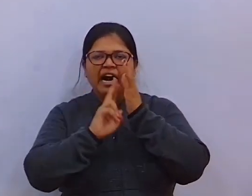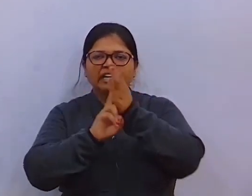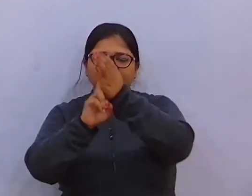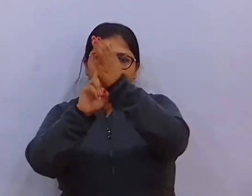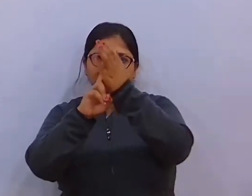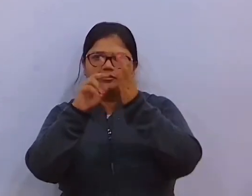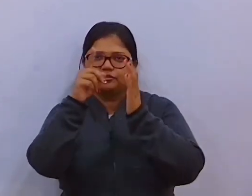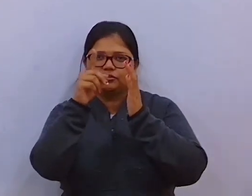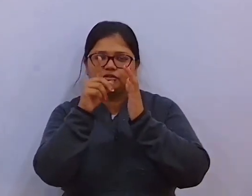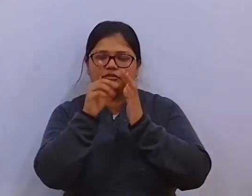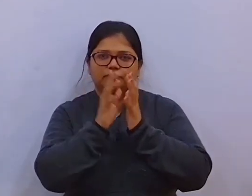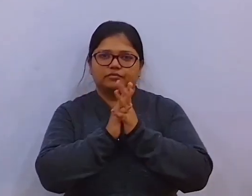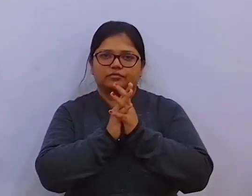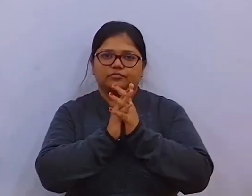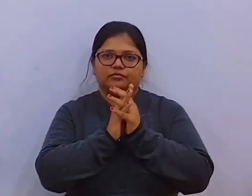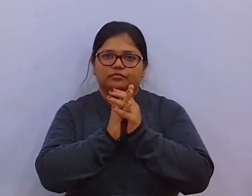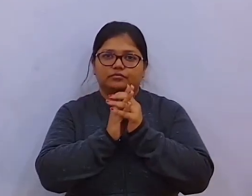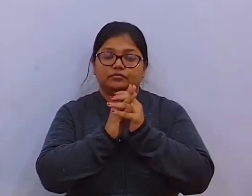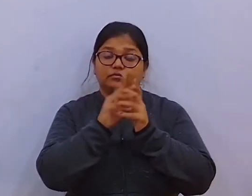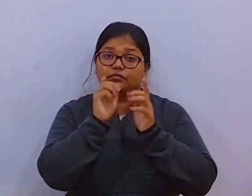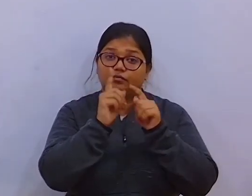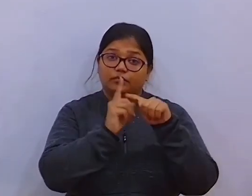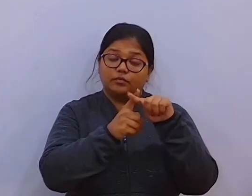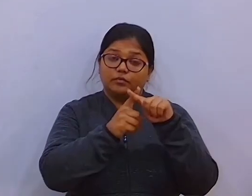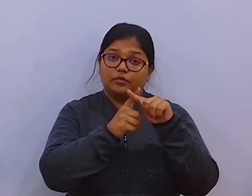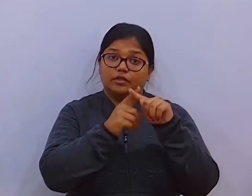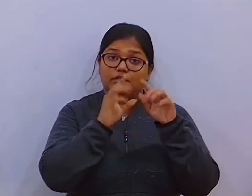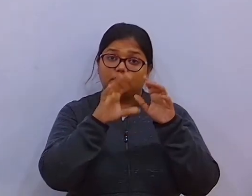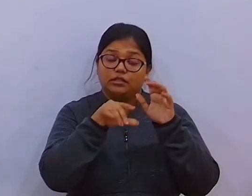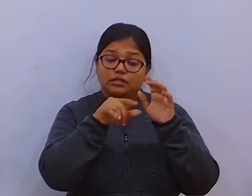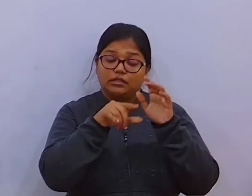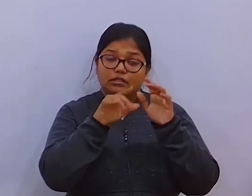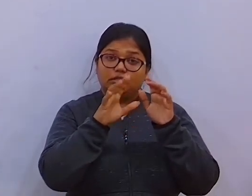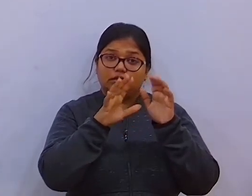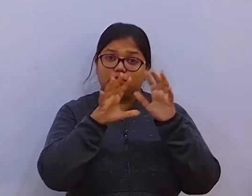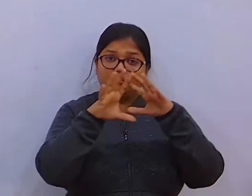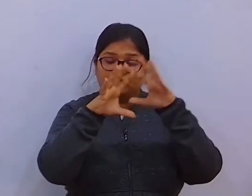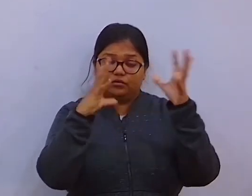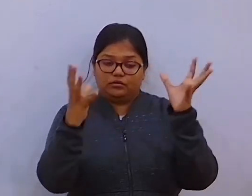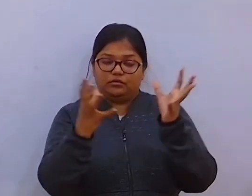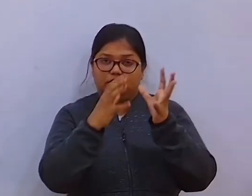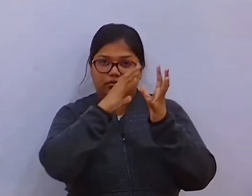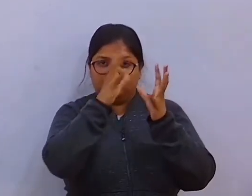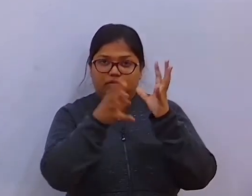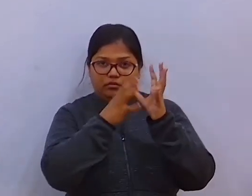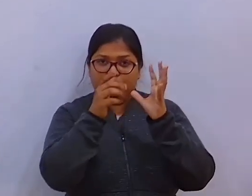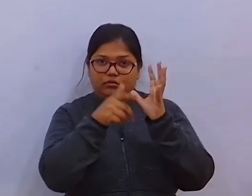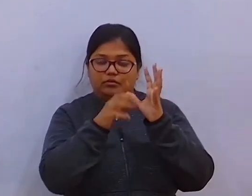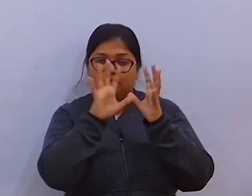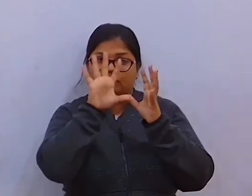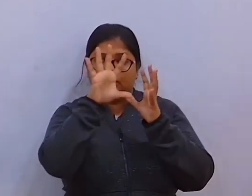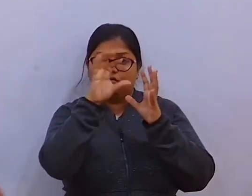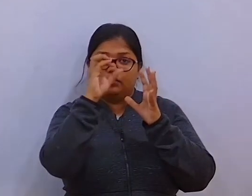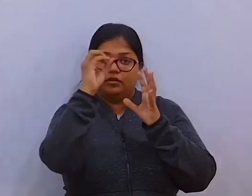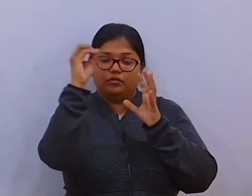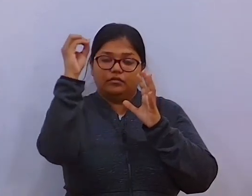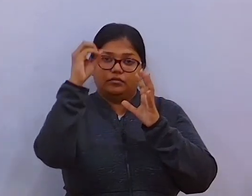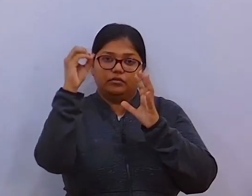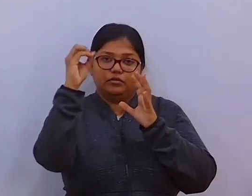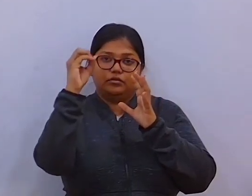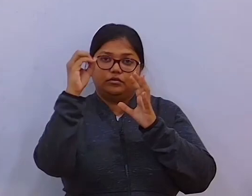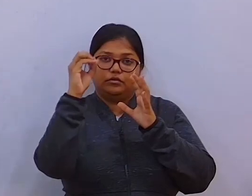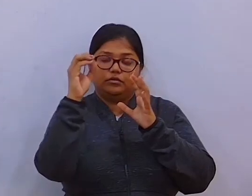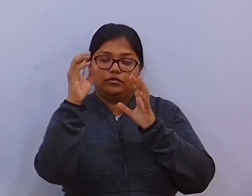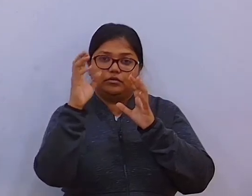भूमध्य रेखा के 5 डिग्री दक्षिण में, ठीक है, जो व्यापारिक पवने स्थित है, ठीक, तो वो